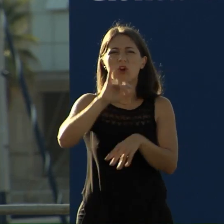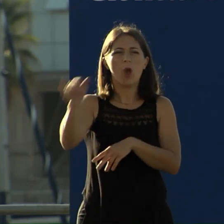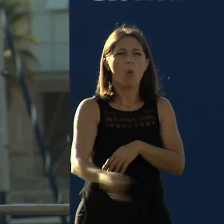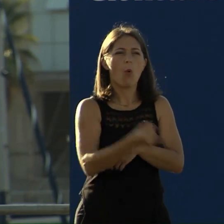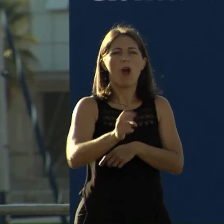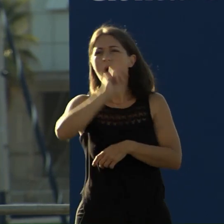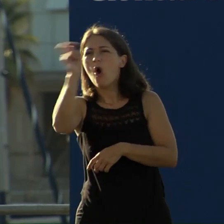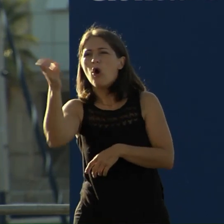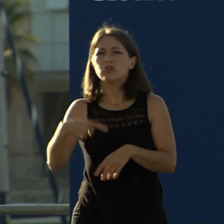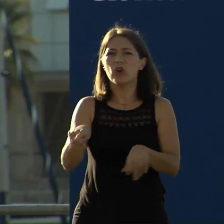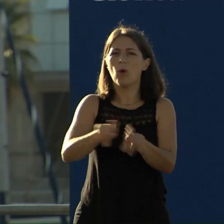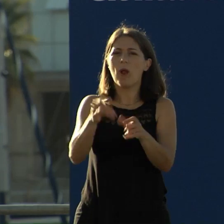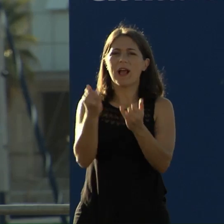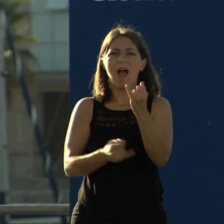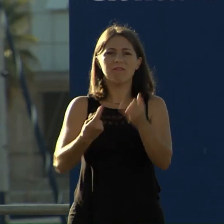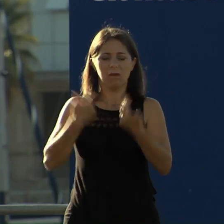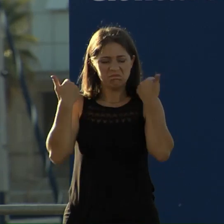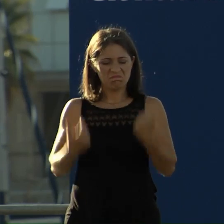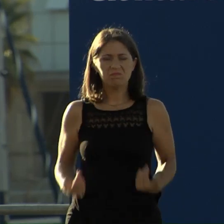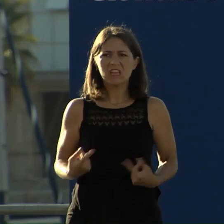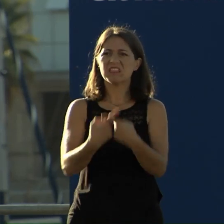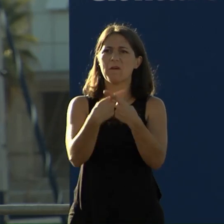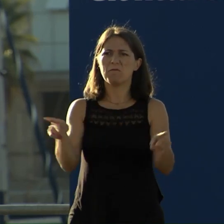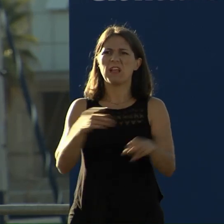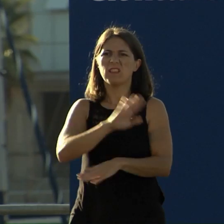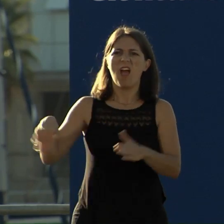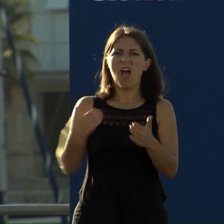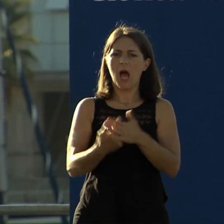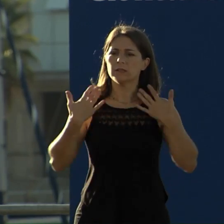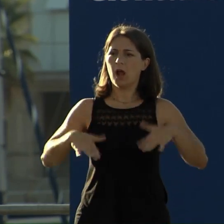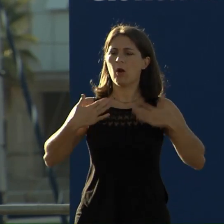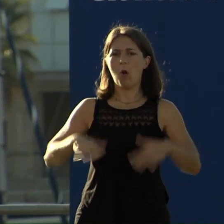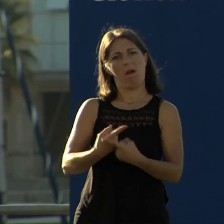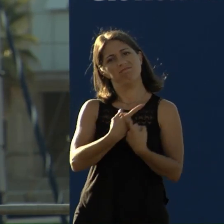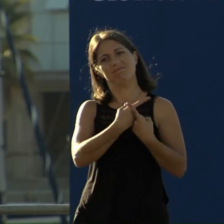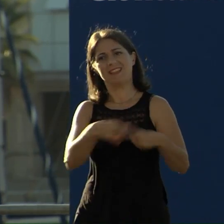Otra manera de estar. Otra manera de ser. Hasta otra manera de vestir.